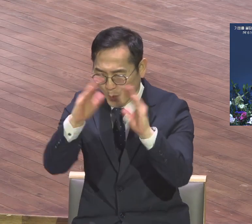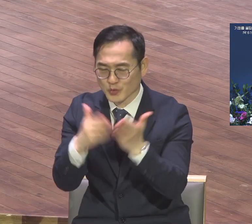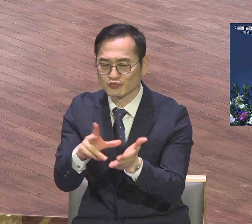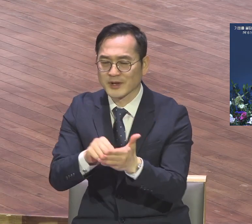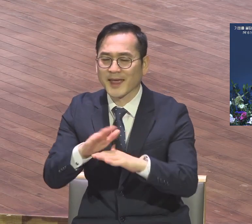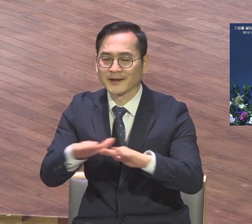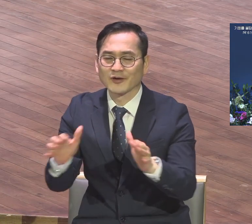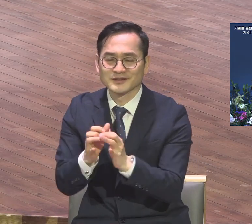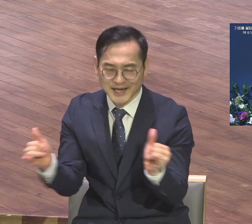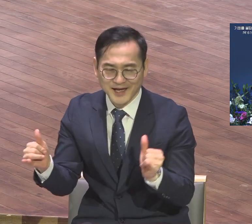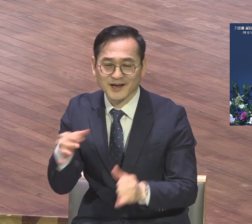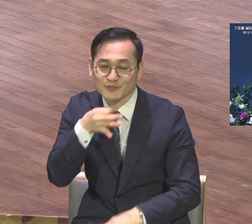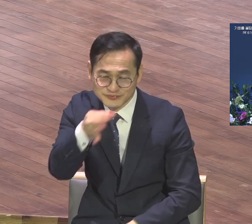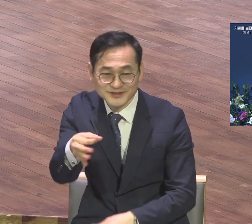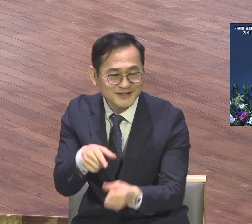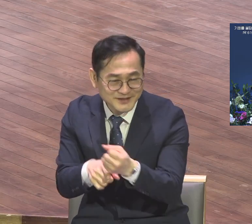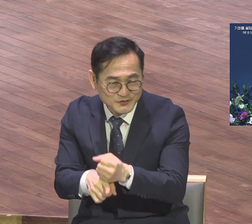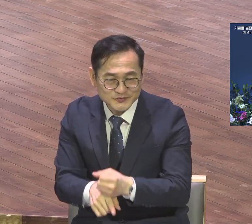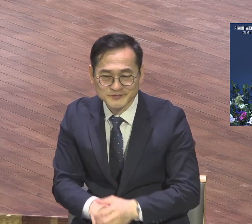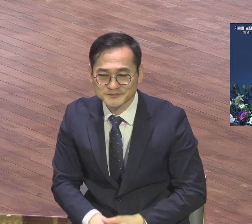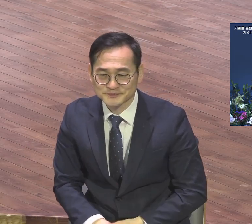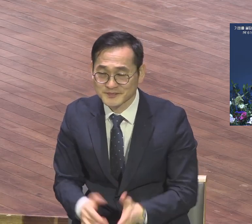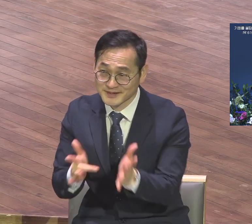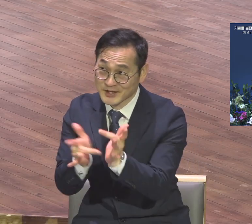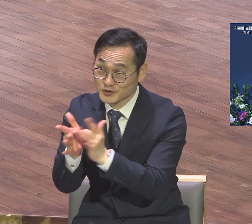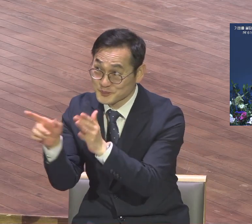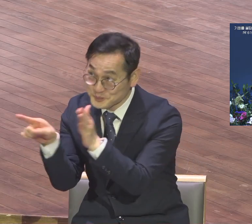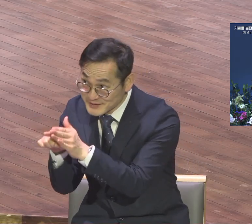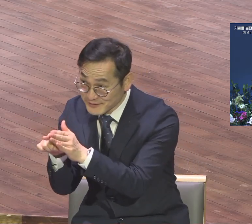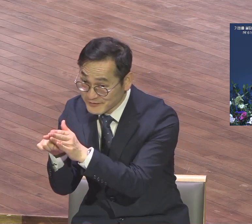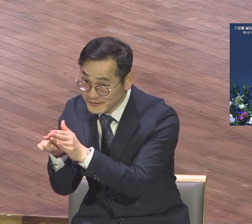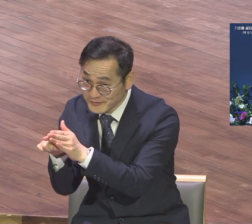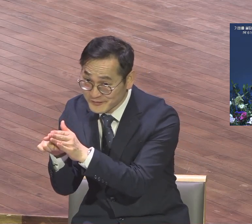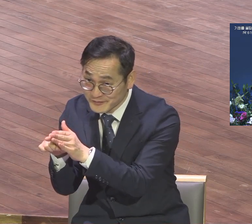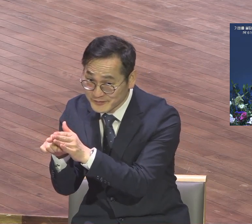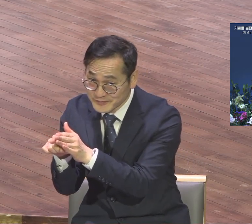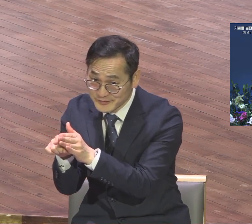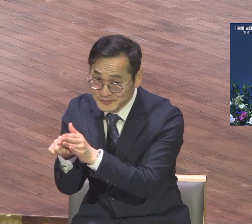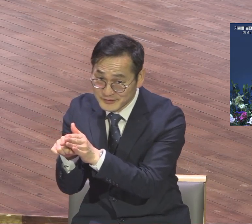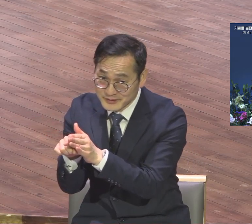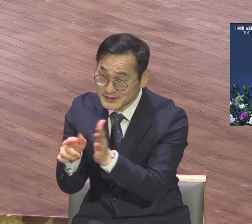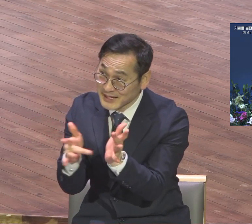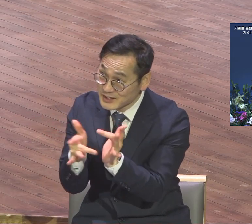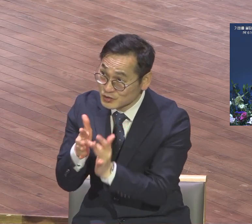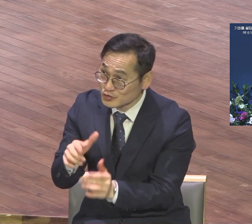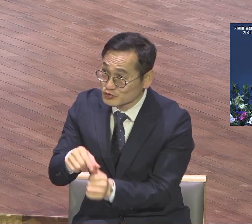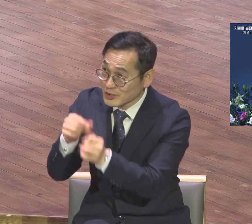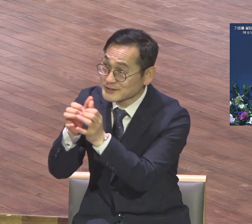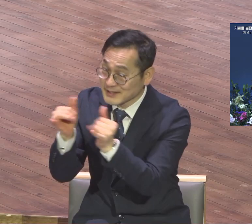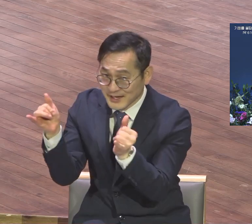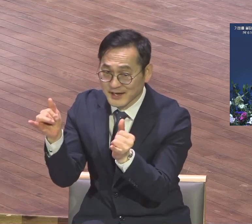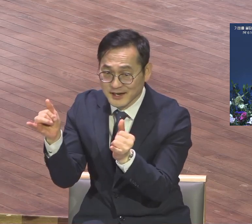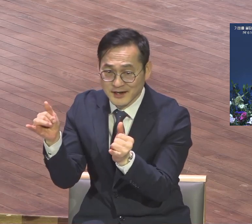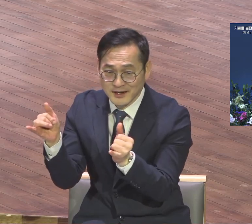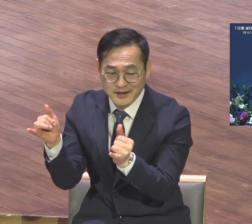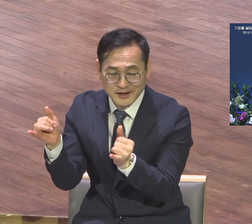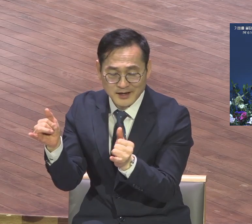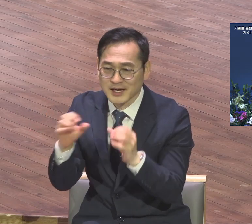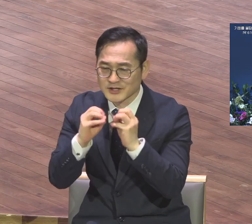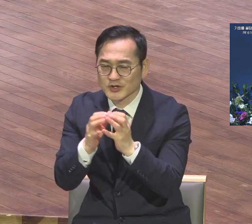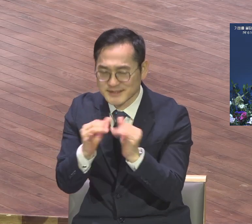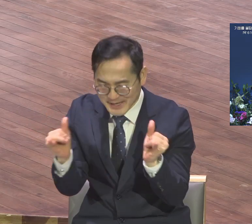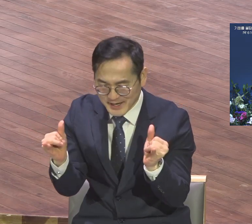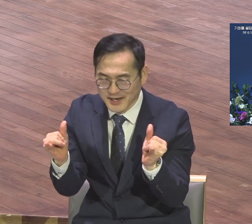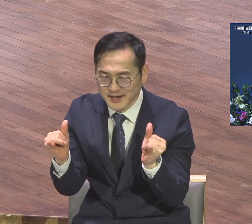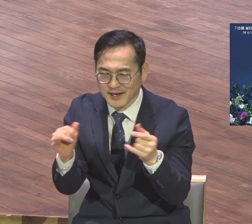거예요. 예수를 믿으면, 예수님이 그리스도를 믿으면 예수는 구원자, 그리스도는 삼중직이에요. 선지자,